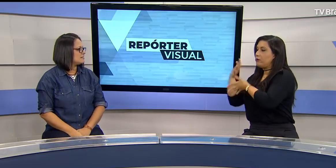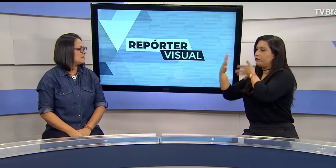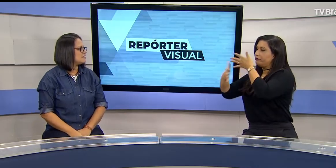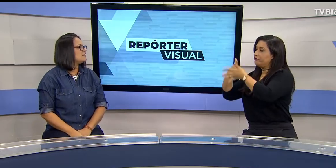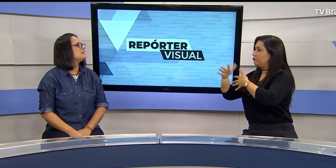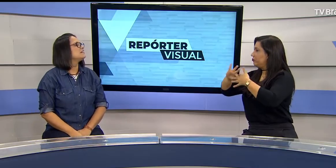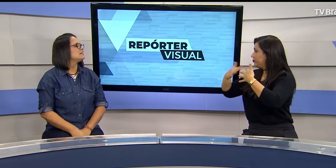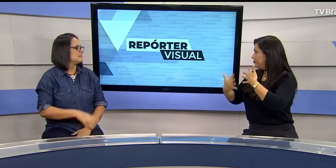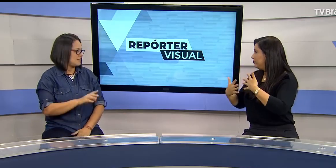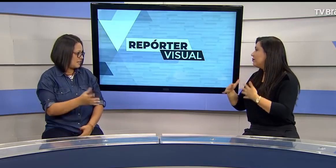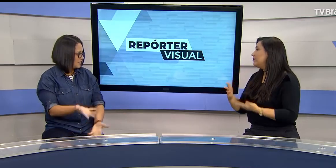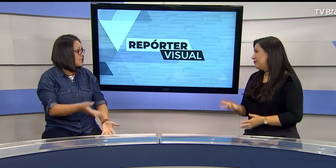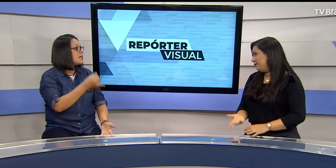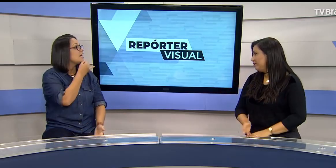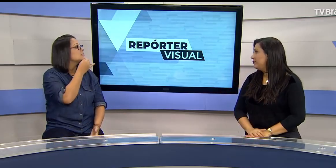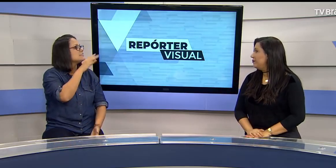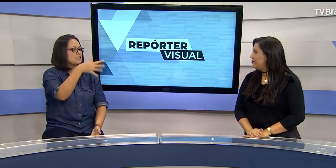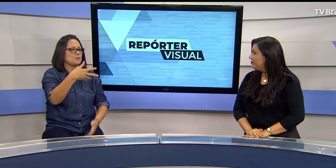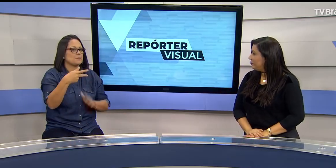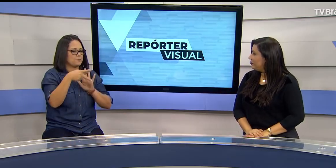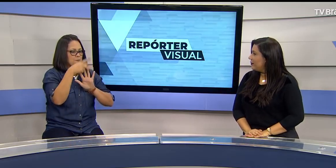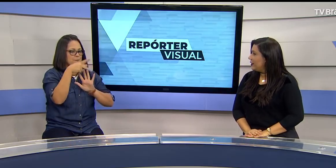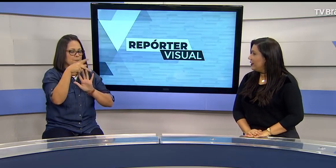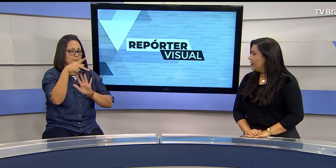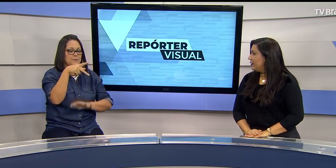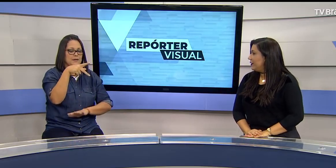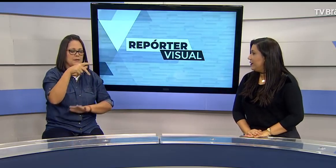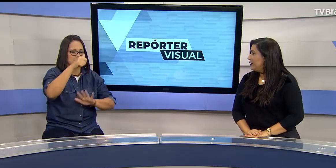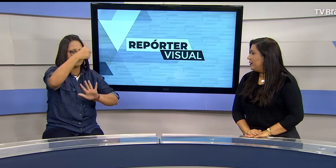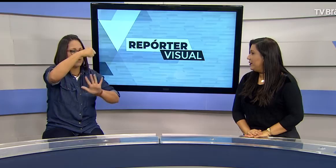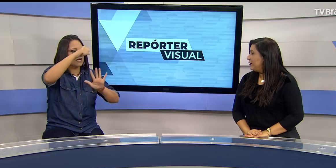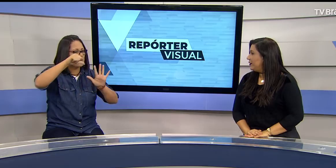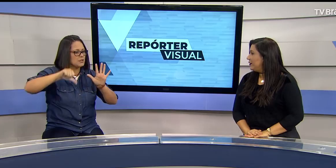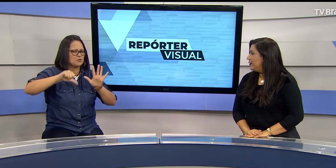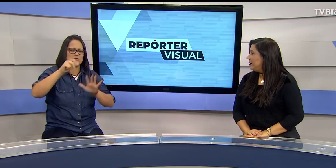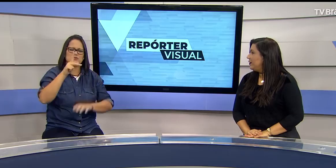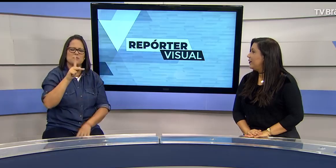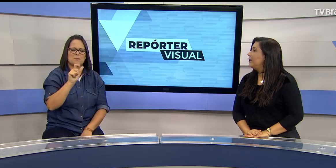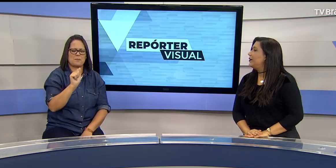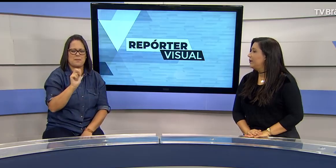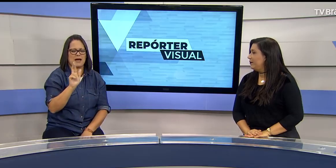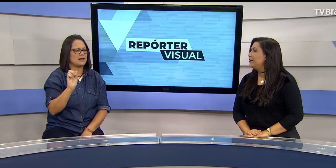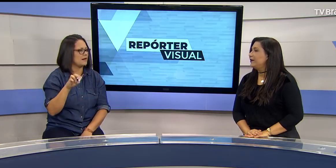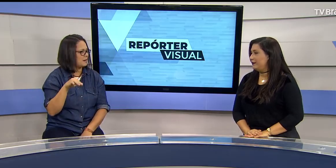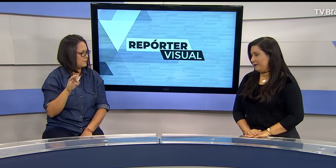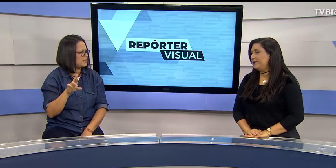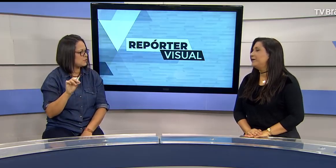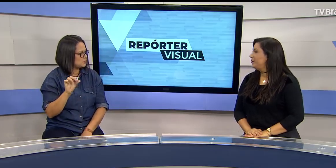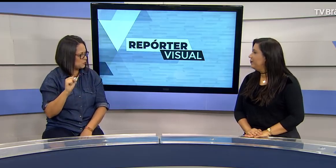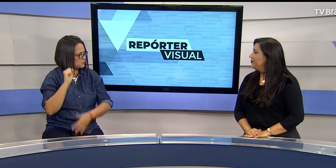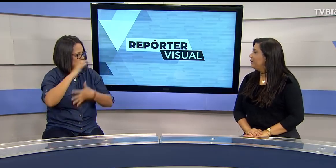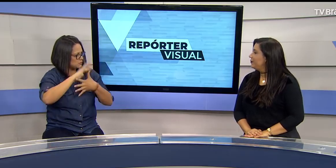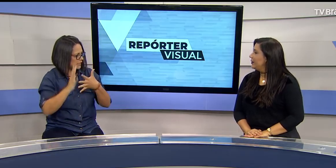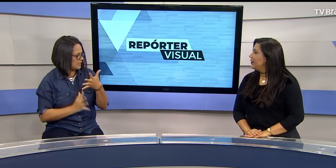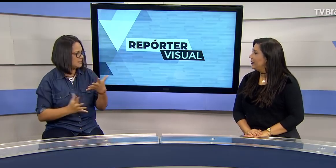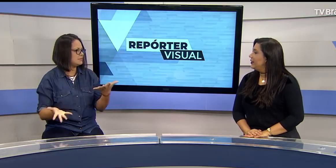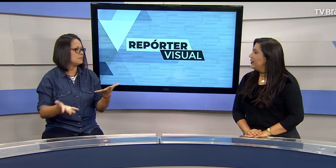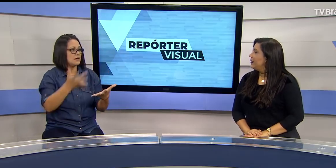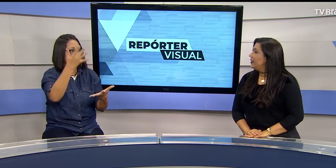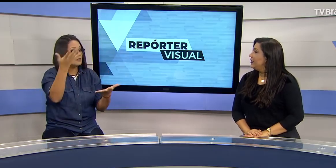línguas orais. O português tem uma gramática, sabemos que a Libras também tem. E para exemplificar, é a partir de 5